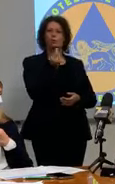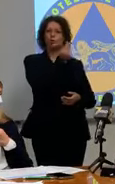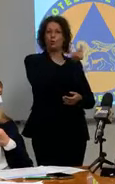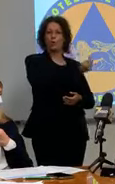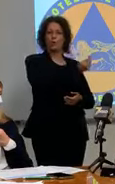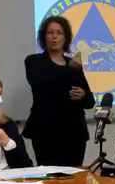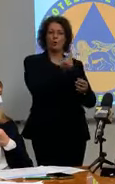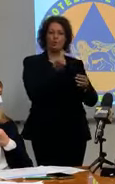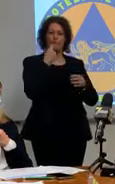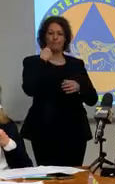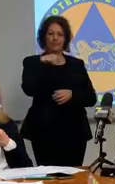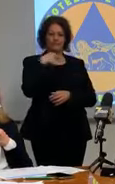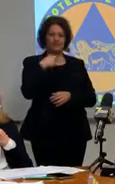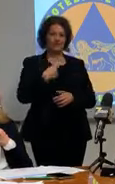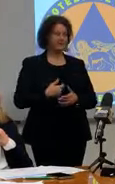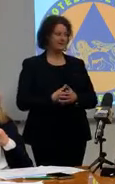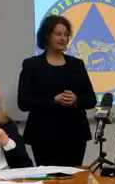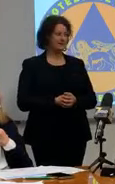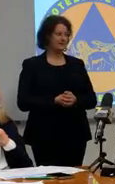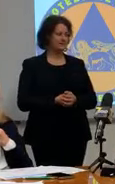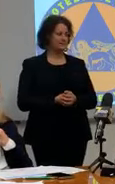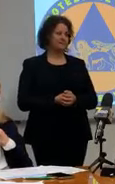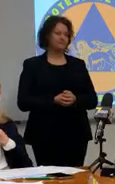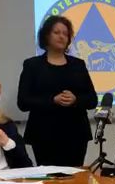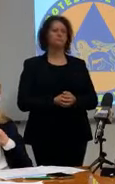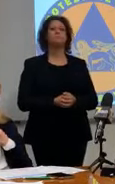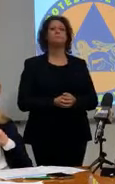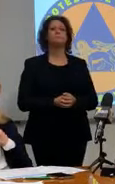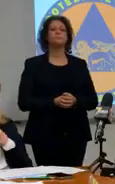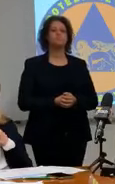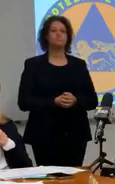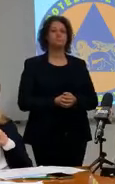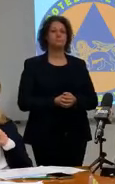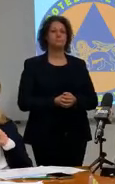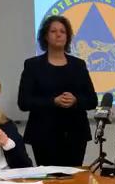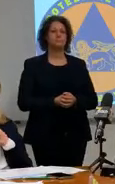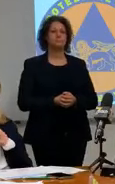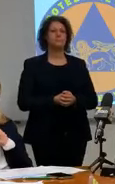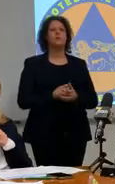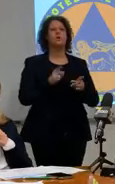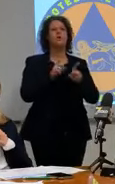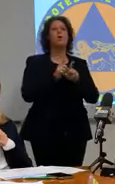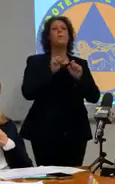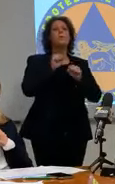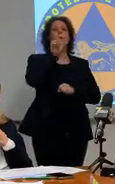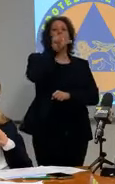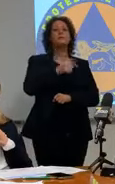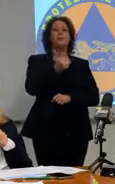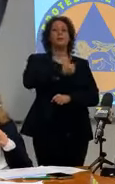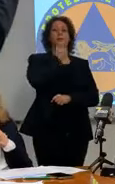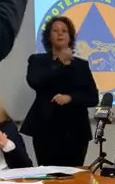tampone e ipotizziamo la possibilità di autosomministrazione.